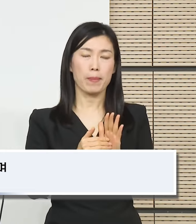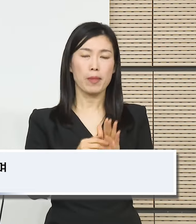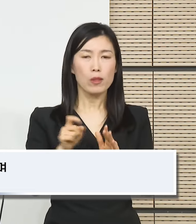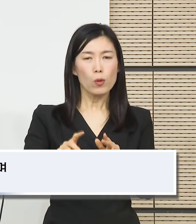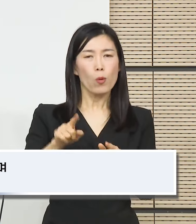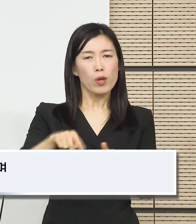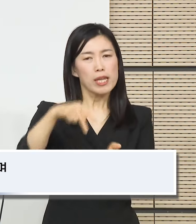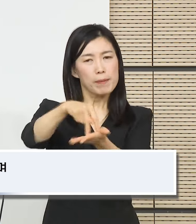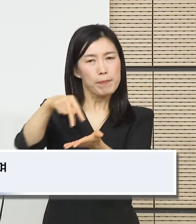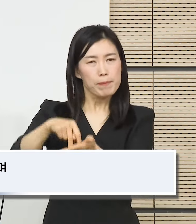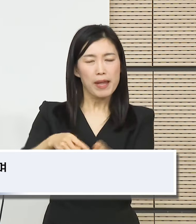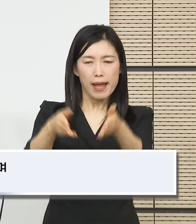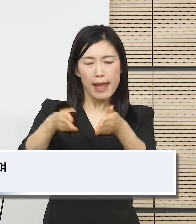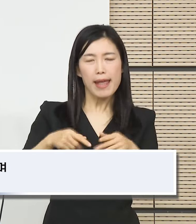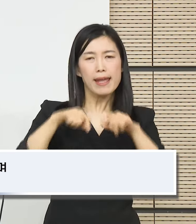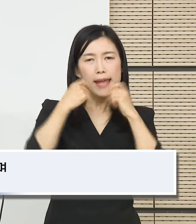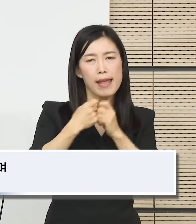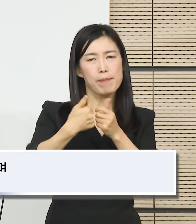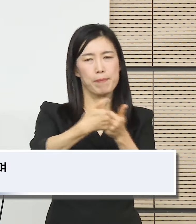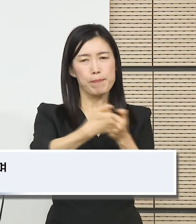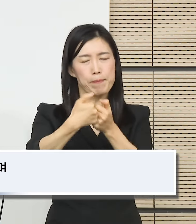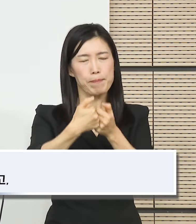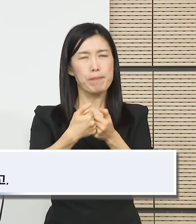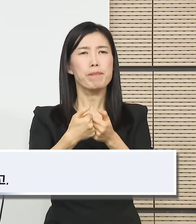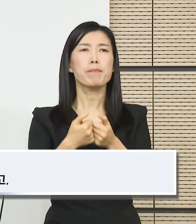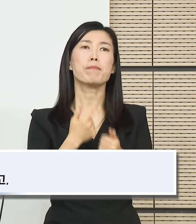개별 면담도 진행하였습니다.